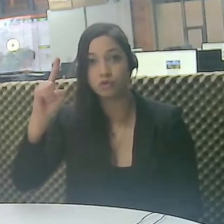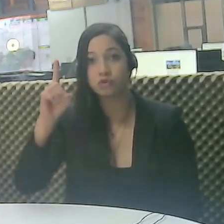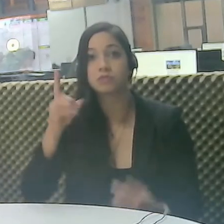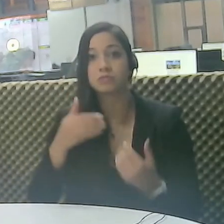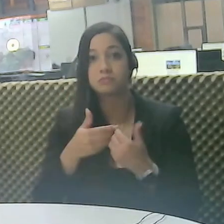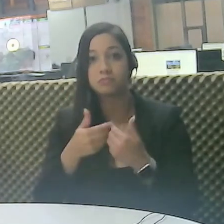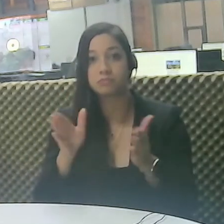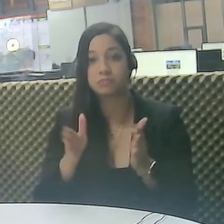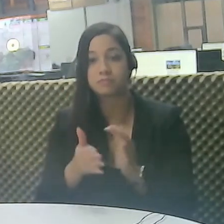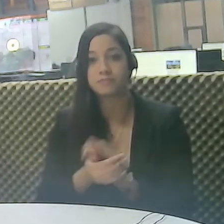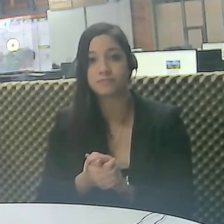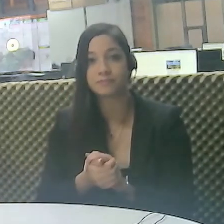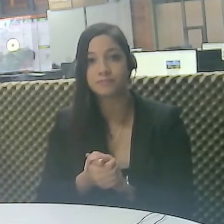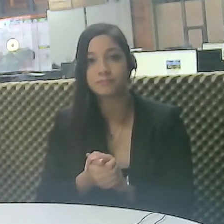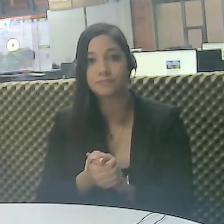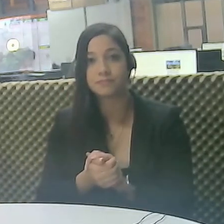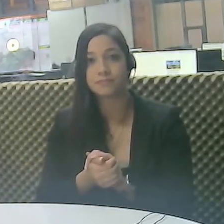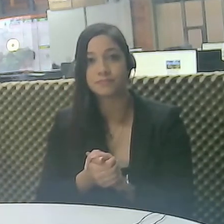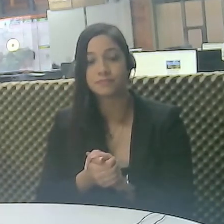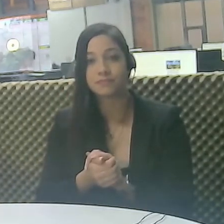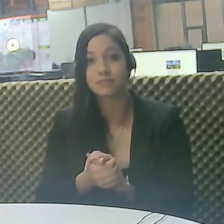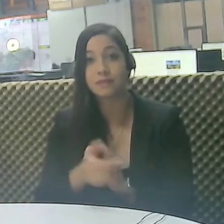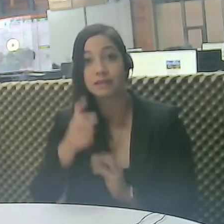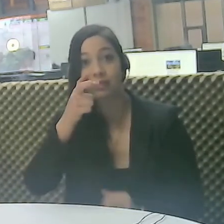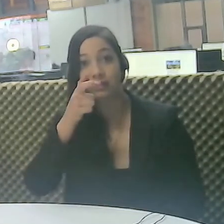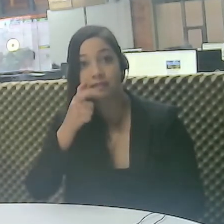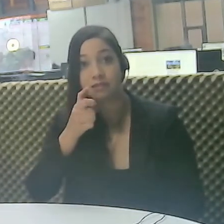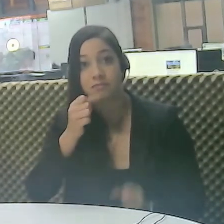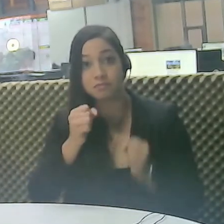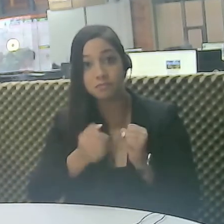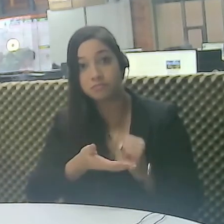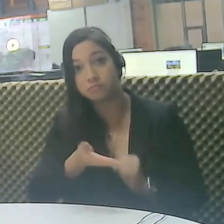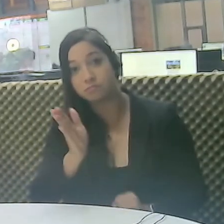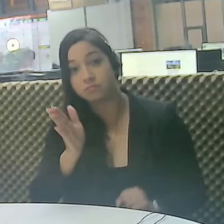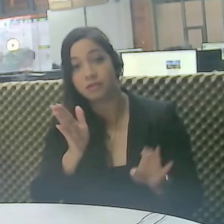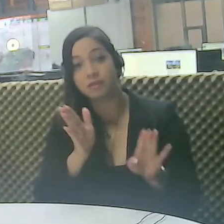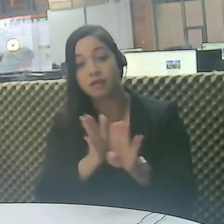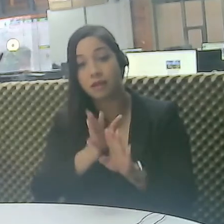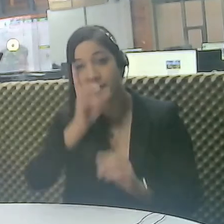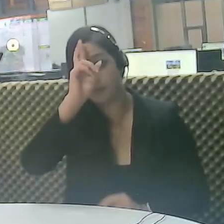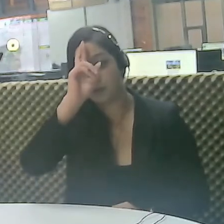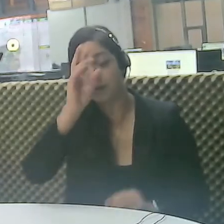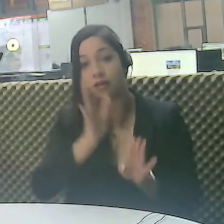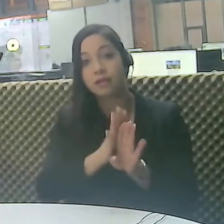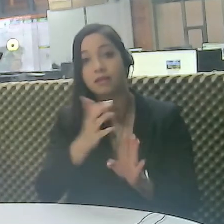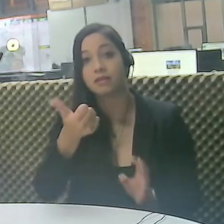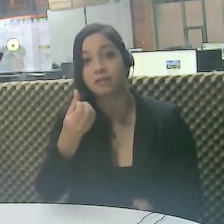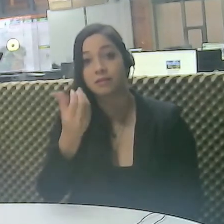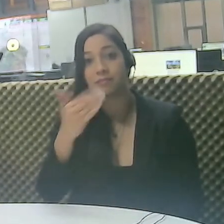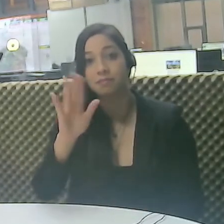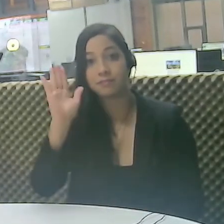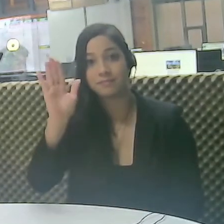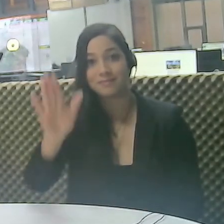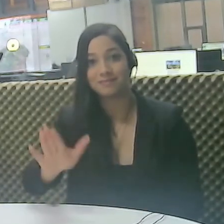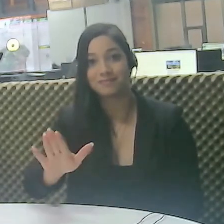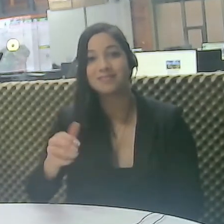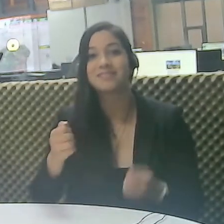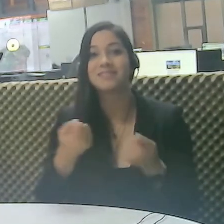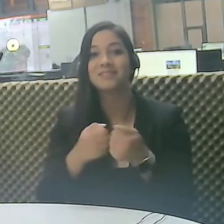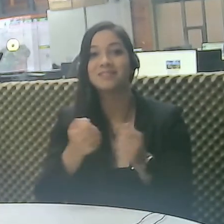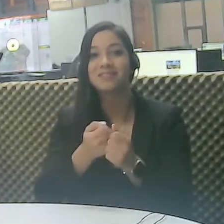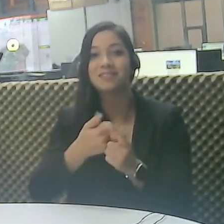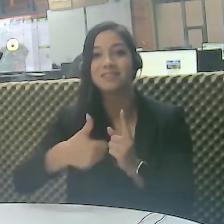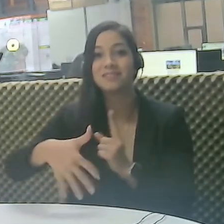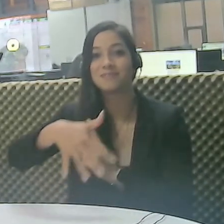atendimentos. Quem tem interesse pode ir até o local do meio-dia até às 4h30 da tarde. Pelo Busão Social